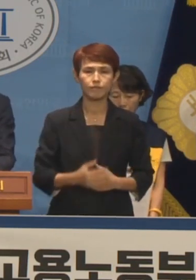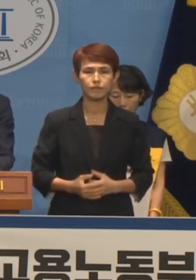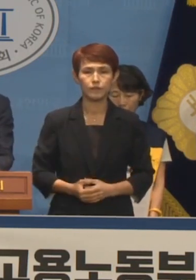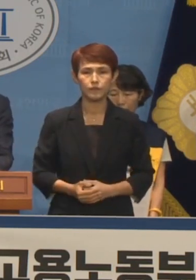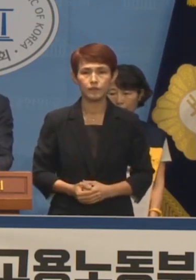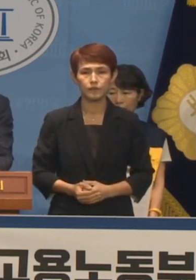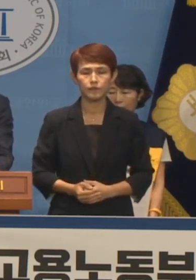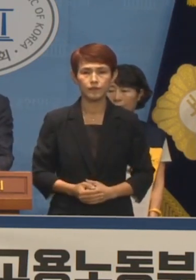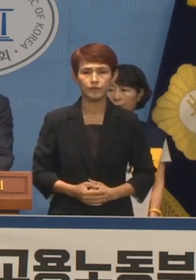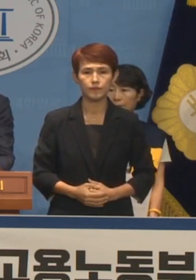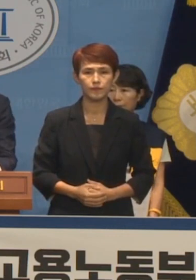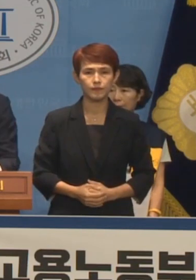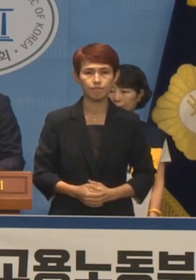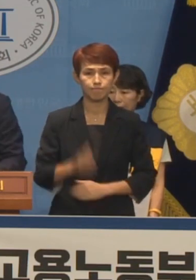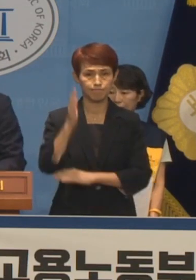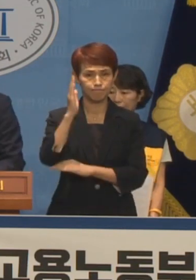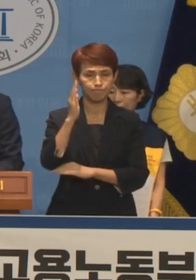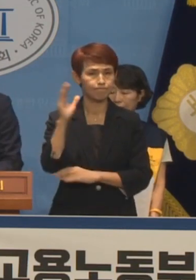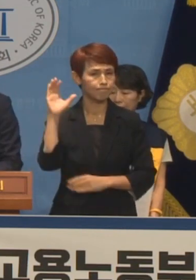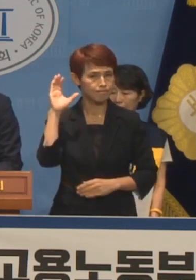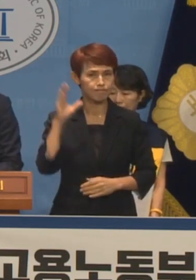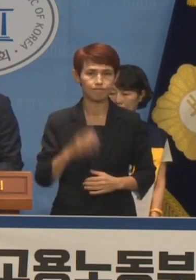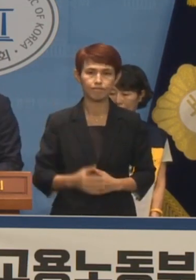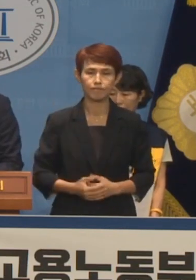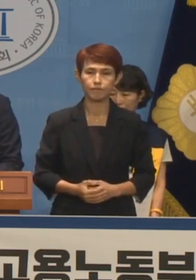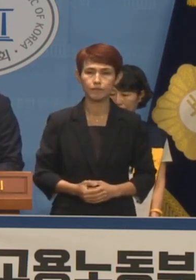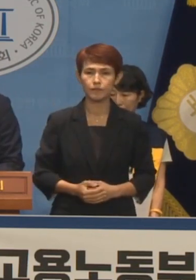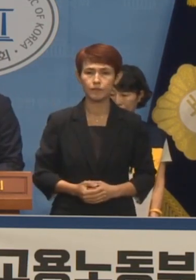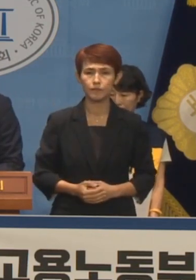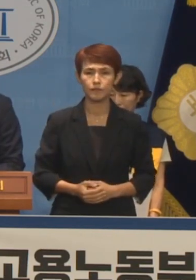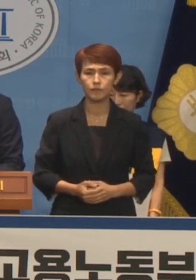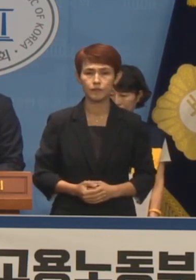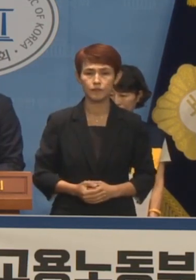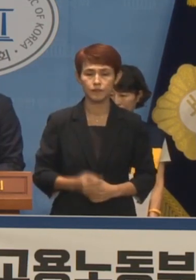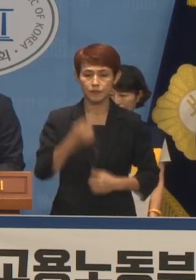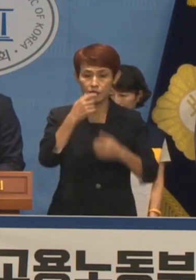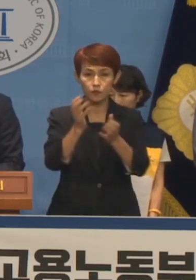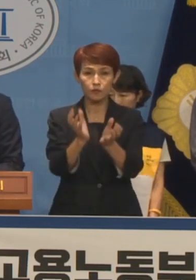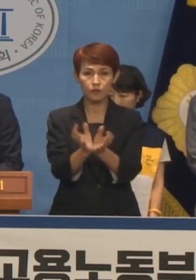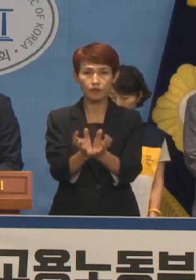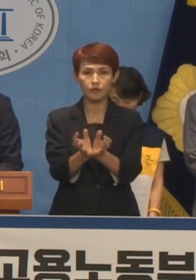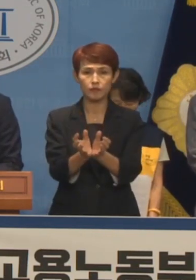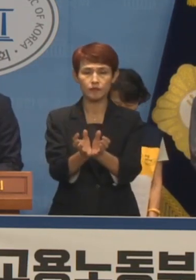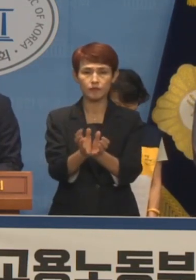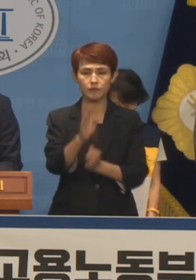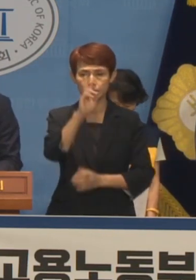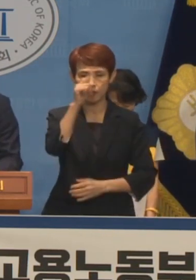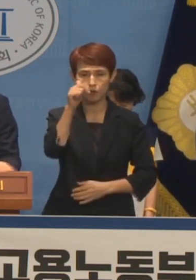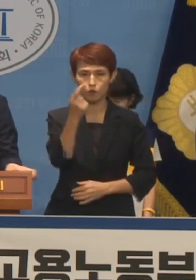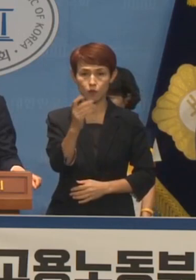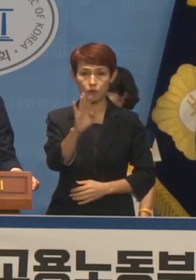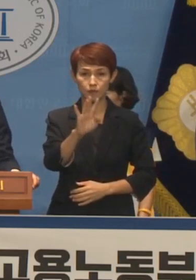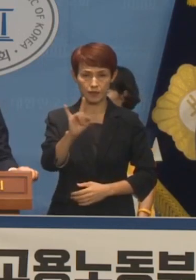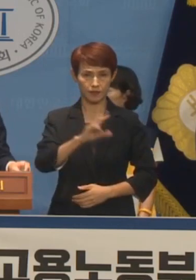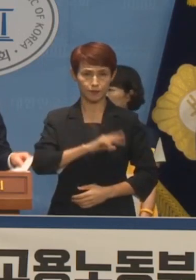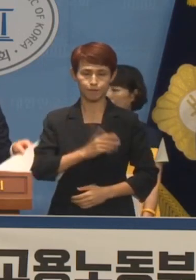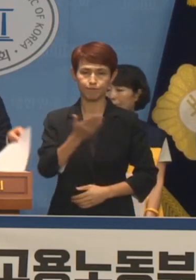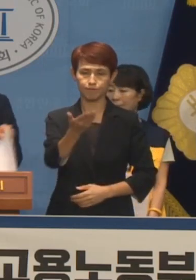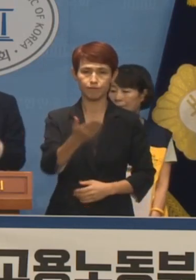예, 바로 이어서 발언 듣도록 하겠습니다. 첫 번째 발언은 우리 더불어민주당의 박홍배 의원님 모시고 발언 듣도록